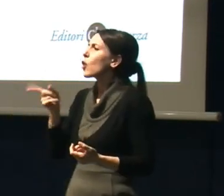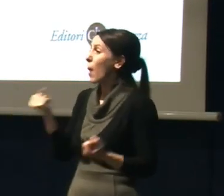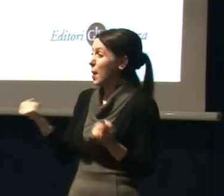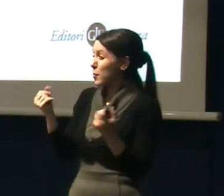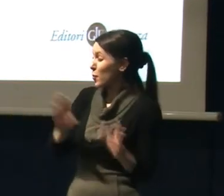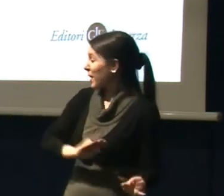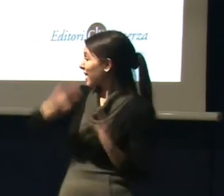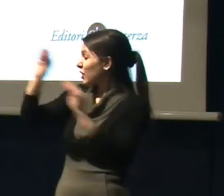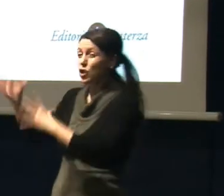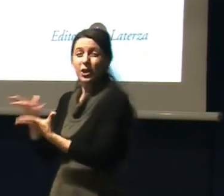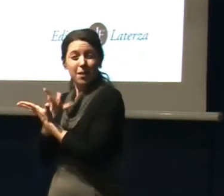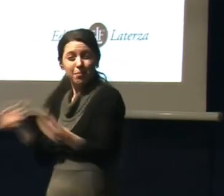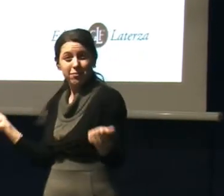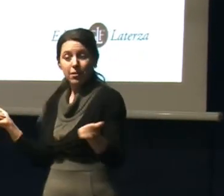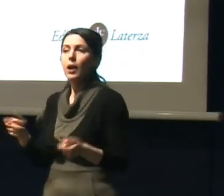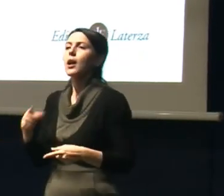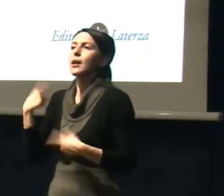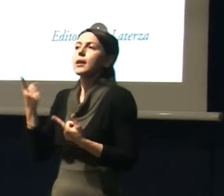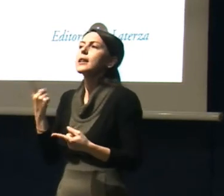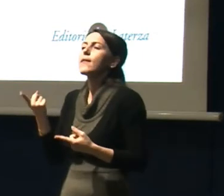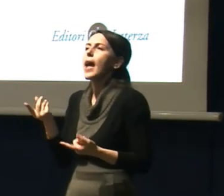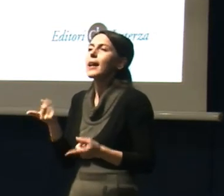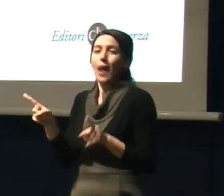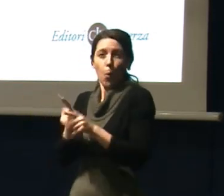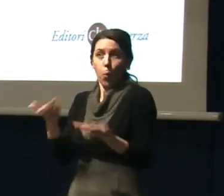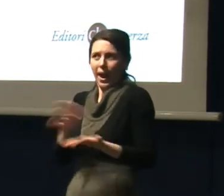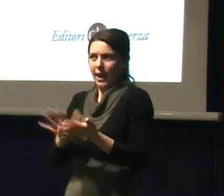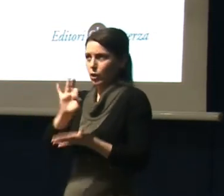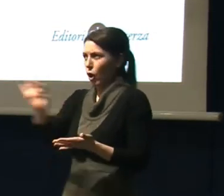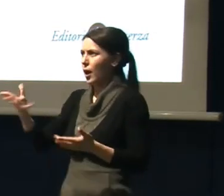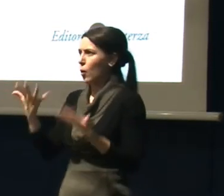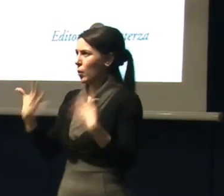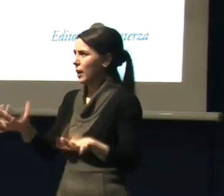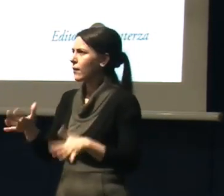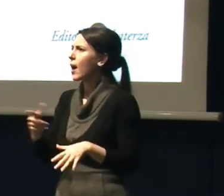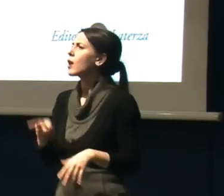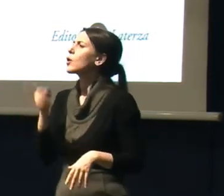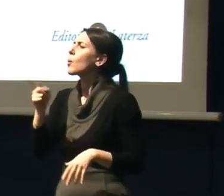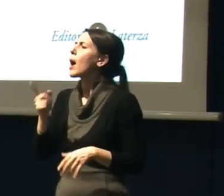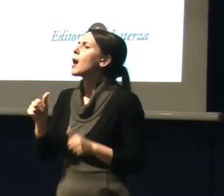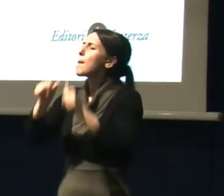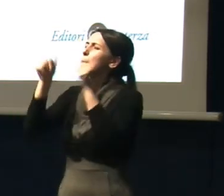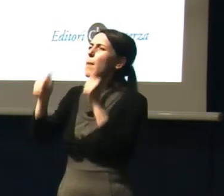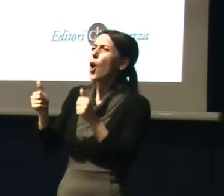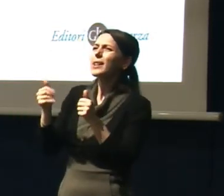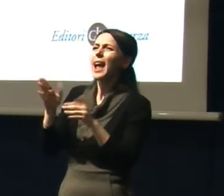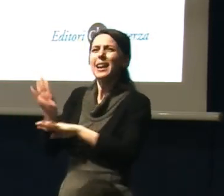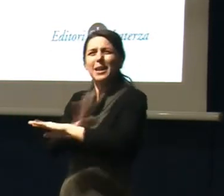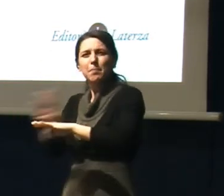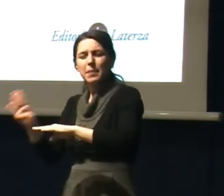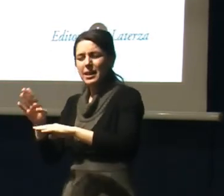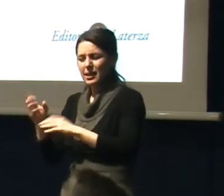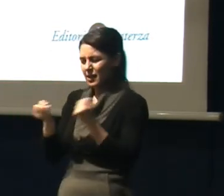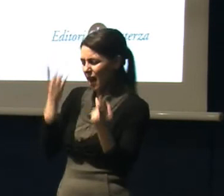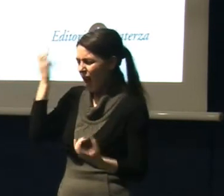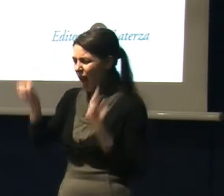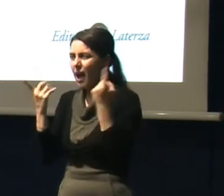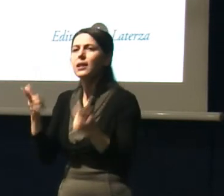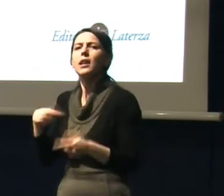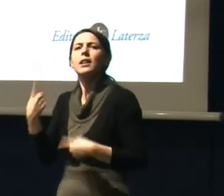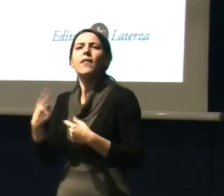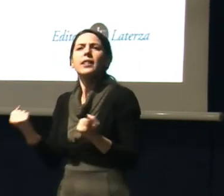bisognerà fare come stanno facendo alcuni editori tra mille fatiche difficoltà inventare dei modelli di business che non hanno bisogno della pubblicità